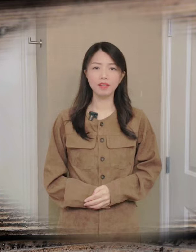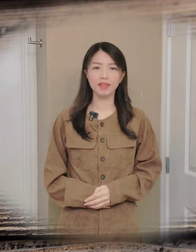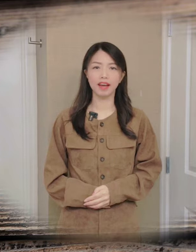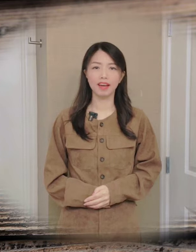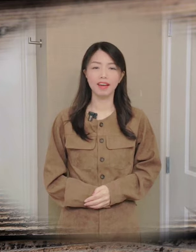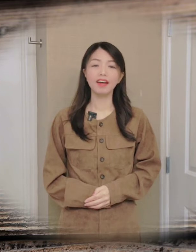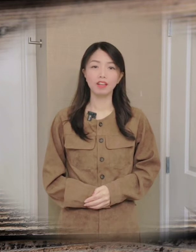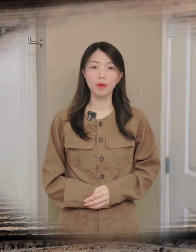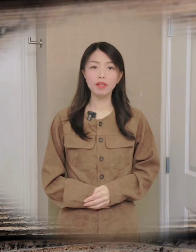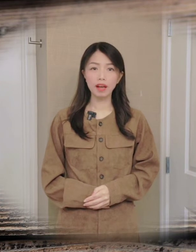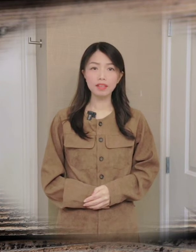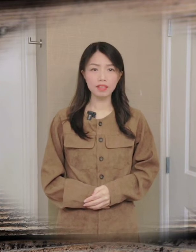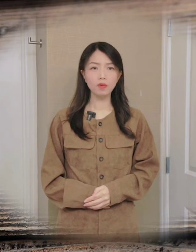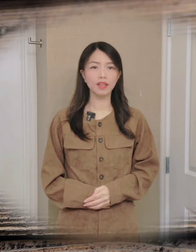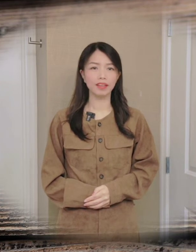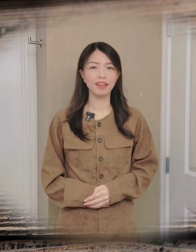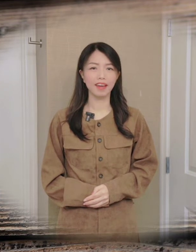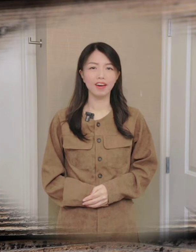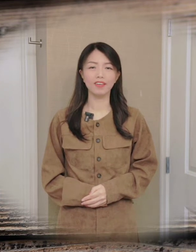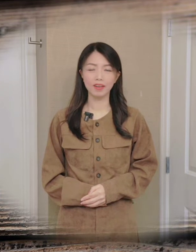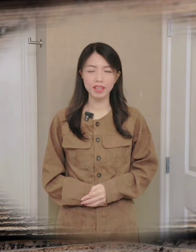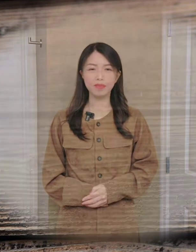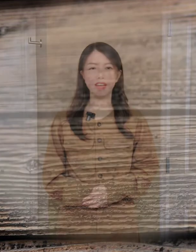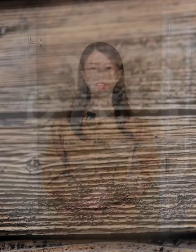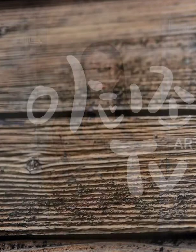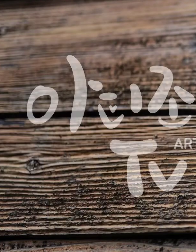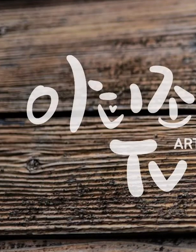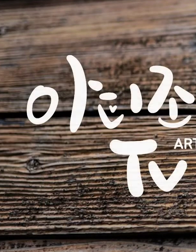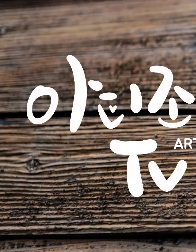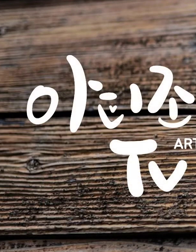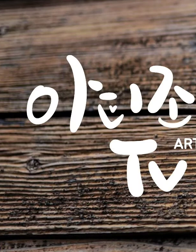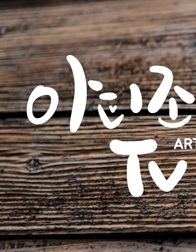라는 찬양입니다. 그러면 끝까지 시청 부탁드릴게요. 감사합니다.